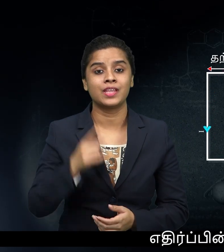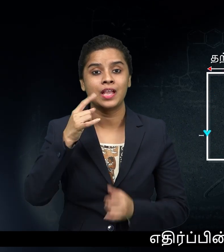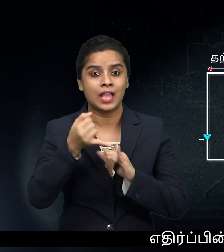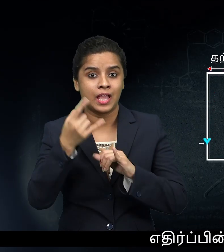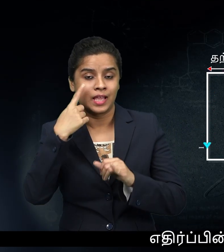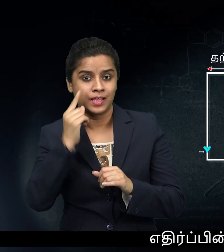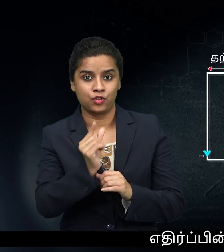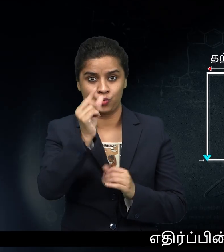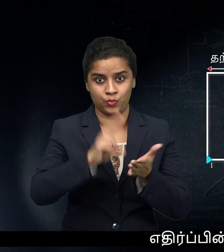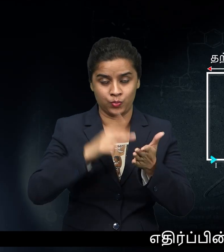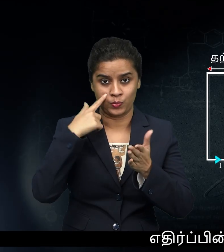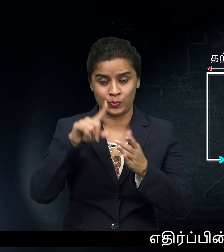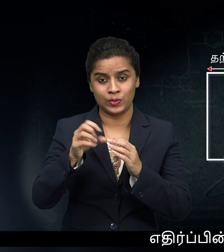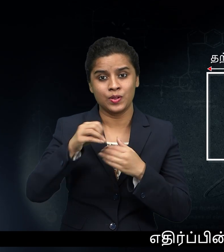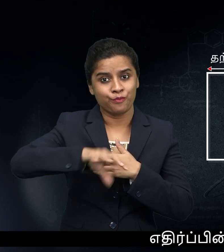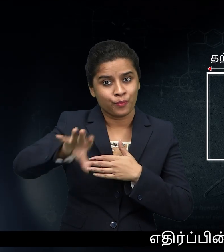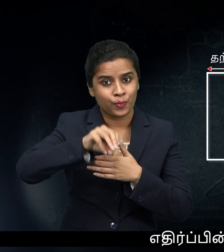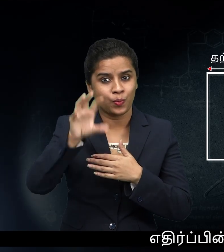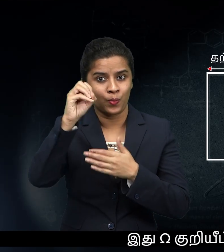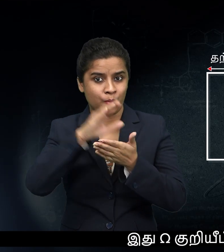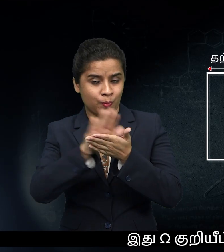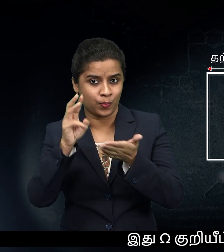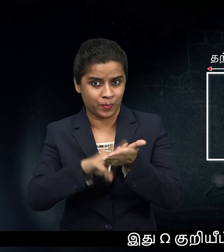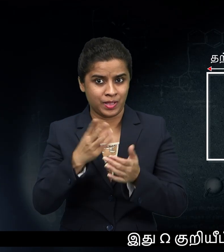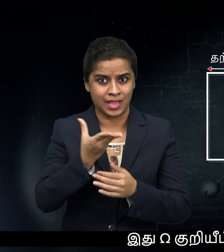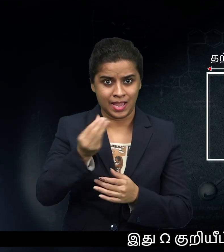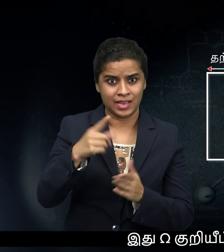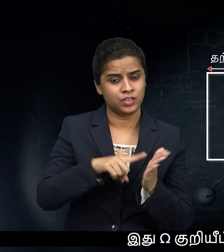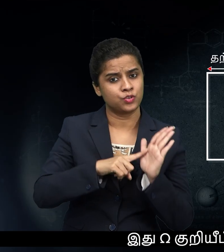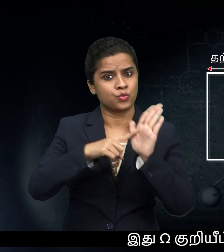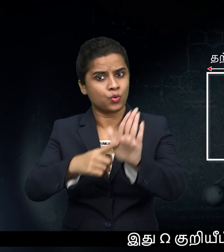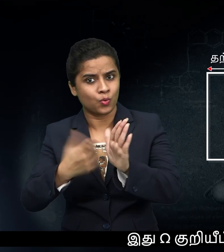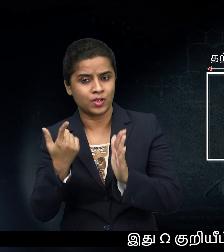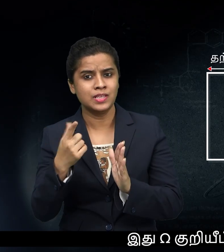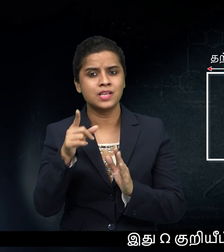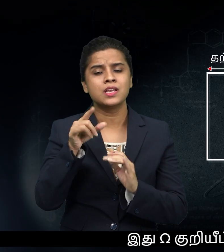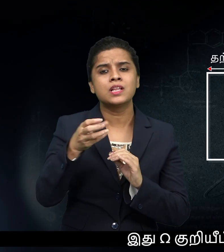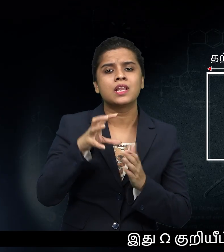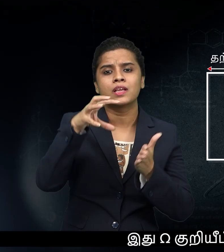எதிர்ப்பின் SI அலகு ஓம் மற்றும் இது ஓம் குறியீட்டால் குறிக்கப்படுகிறது.